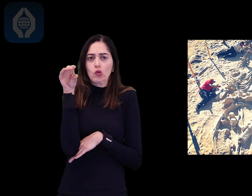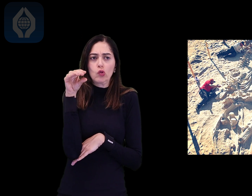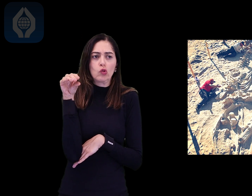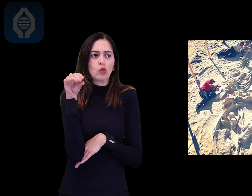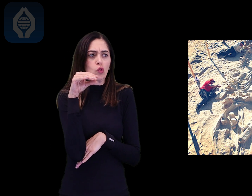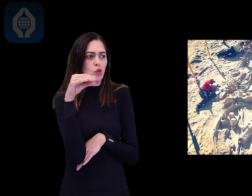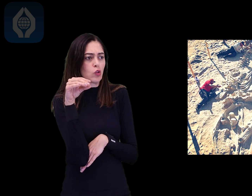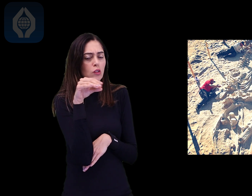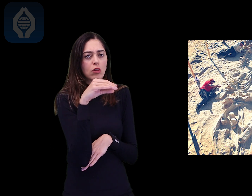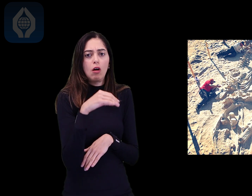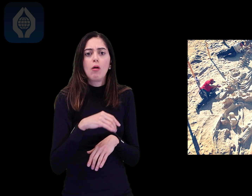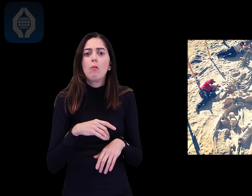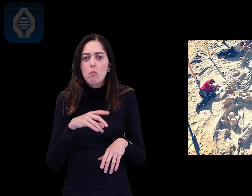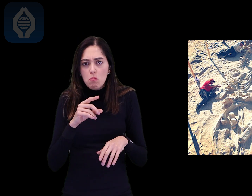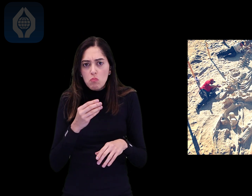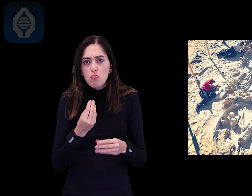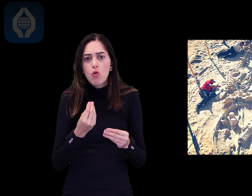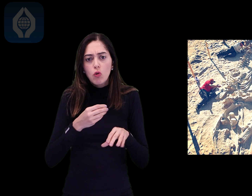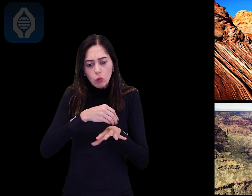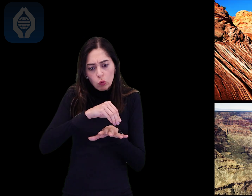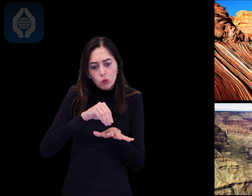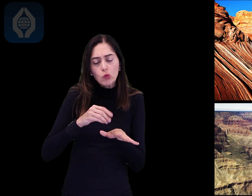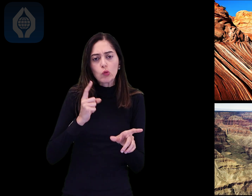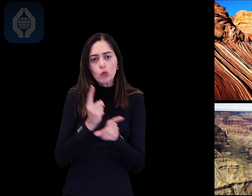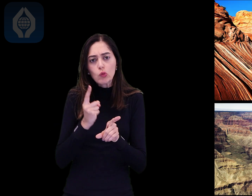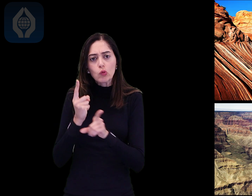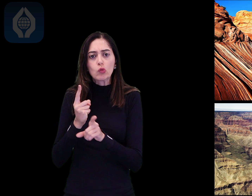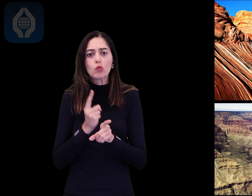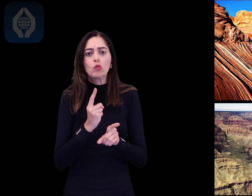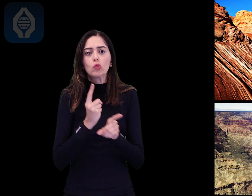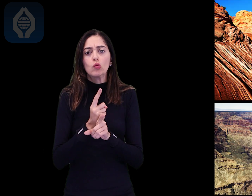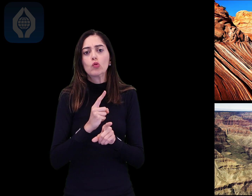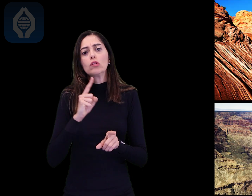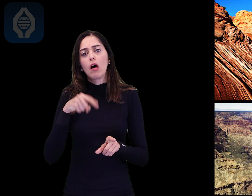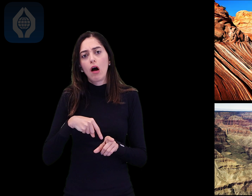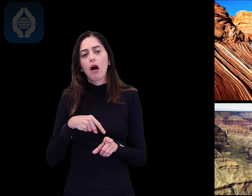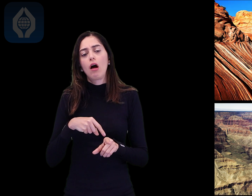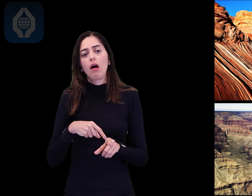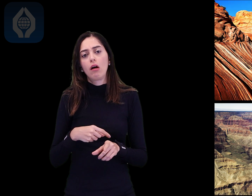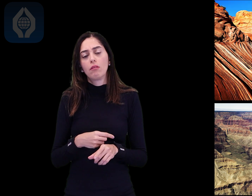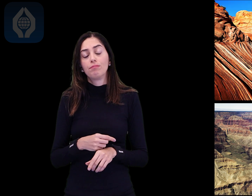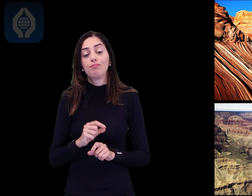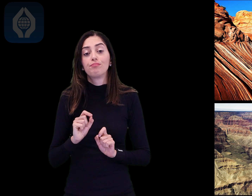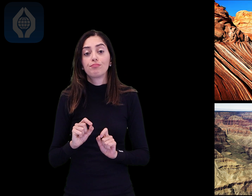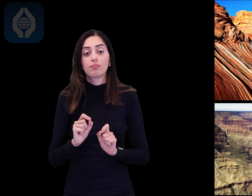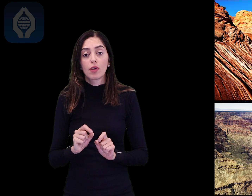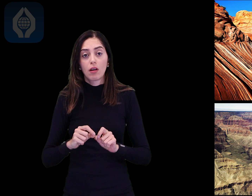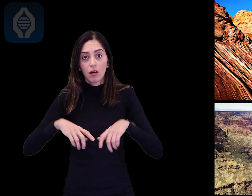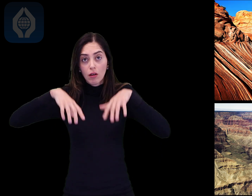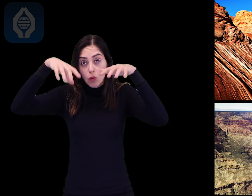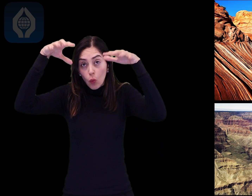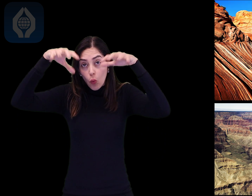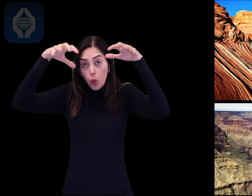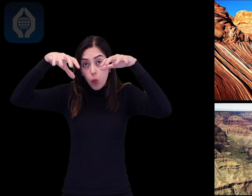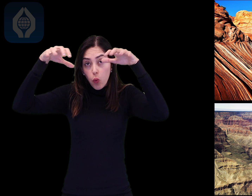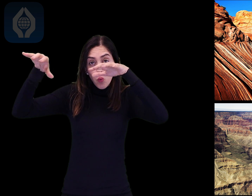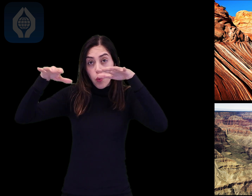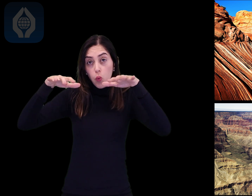outros animais agora extintos. O dilúvio também é responsável por muitas formações geológicas que não